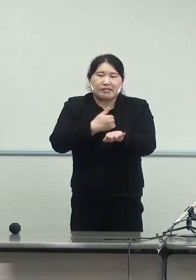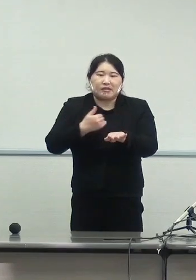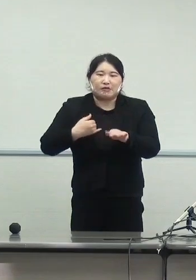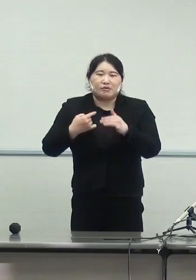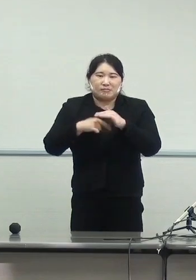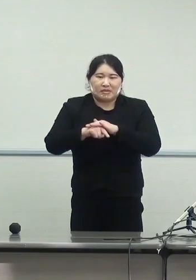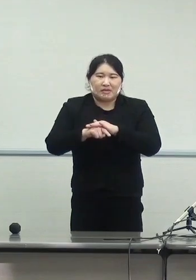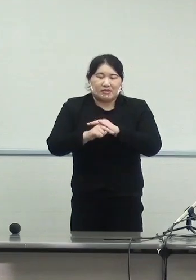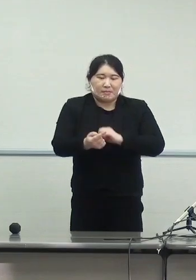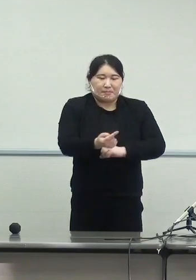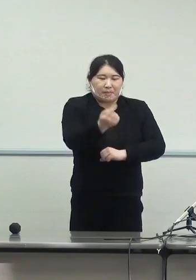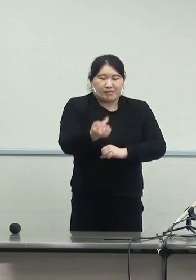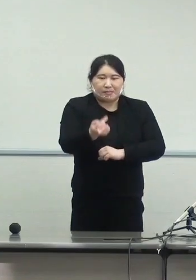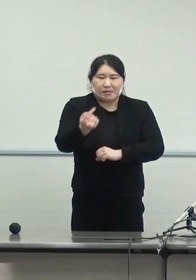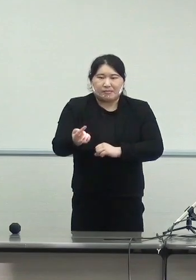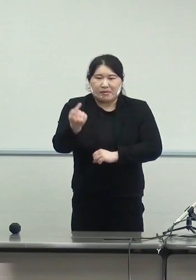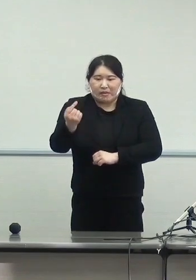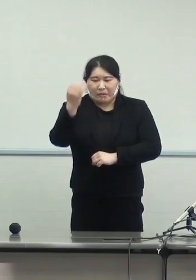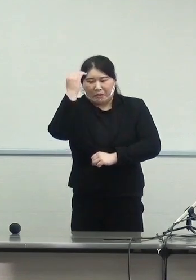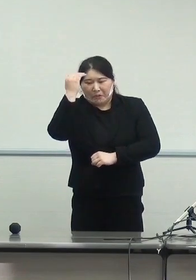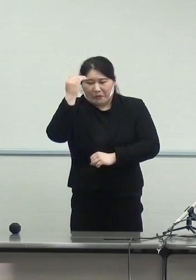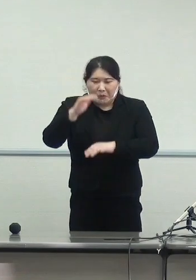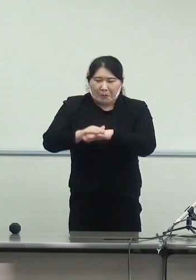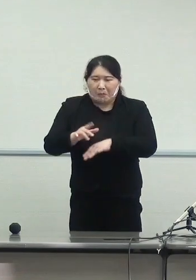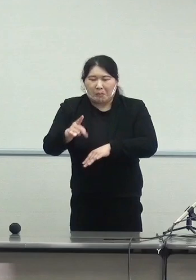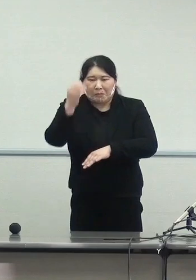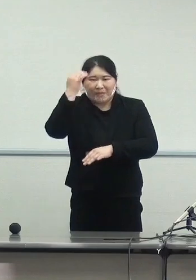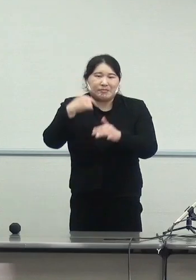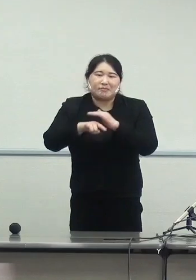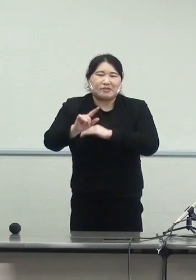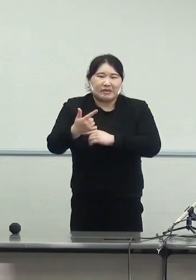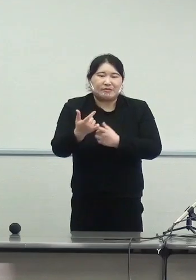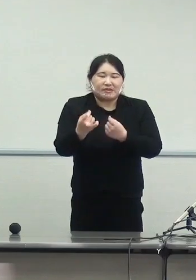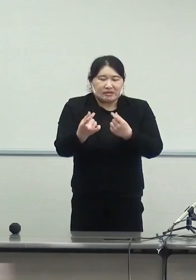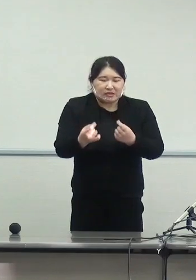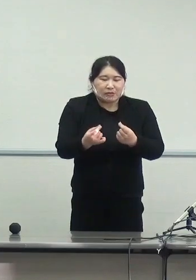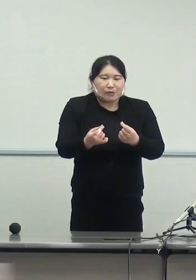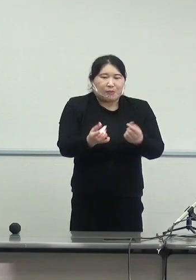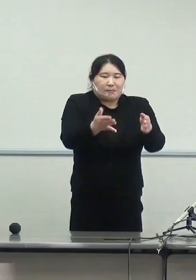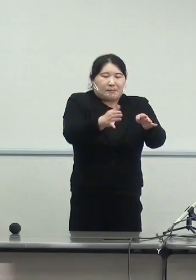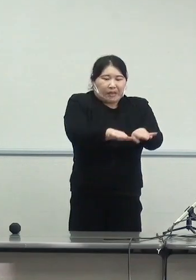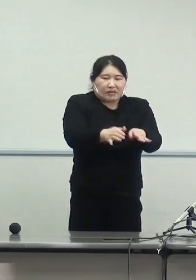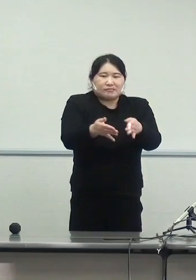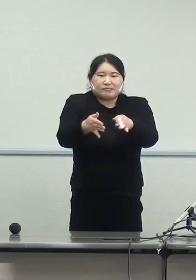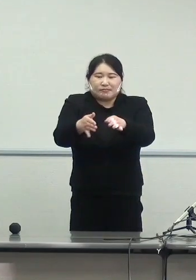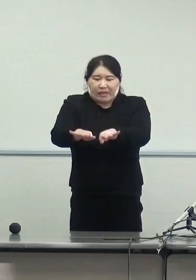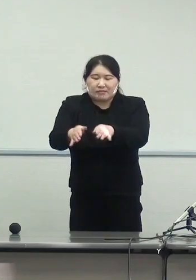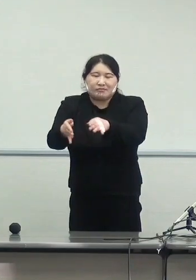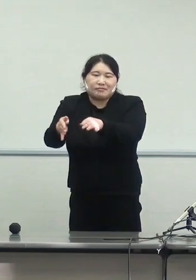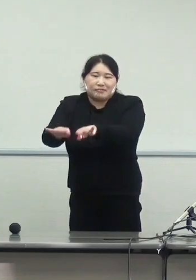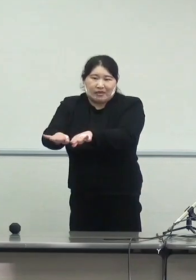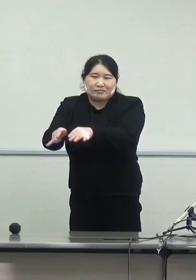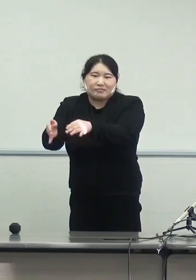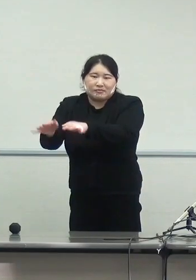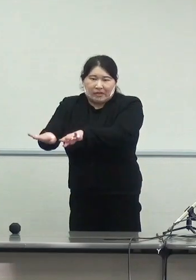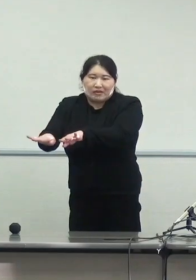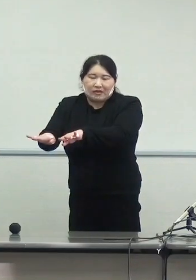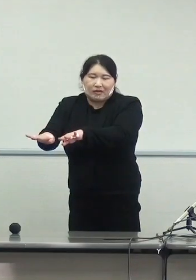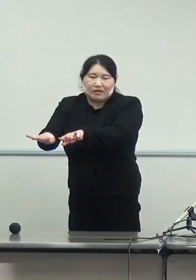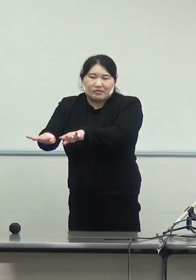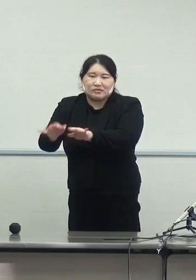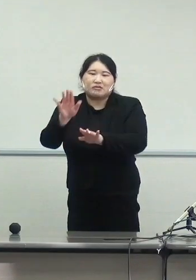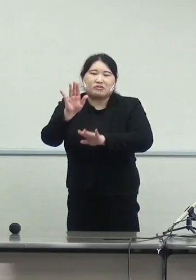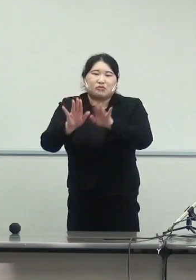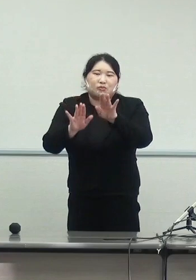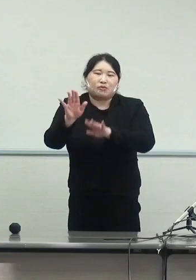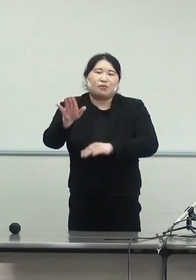う次々起きて収拾がつかないということではなくて、一つ一つ抑え込んで今申し上げた4つの連続クラスターについても抑え込みにかかっているという